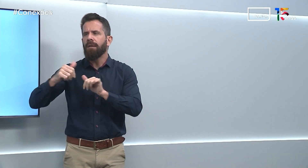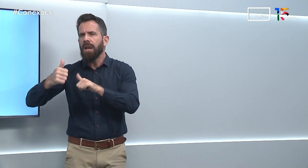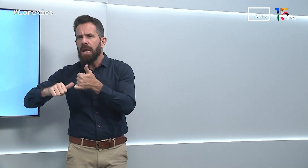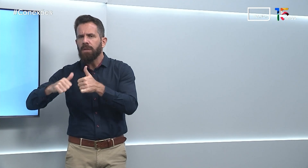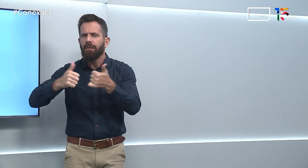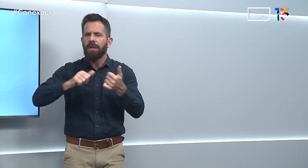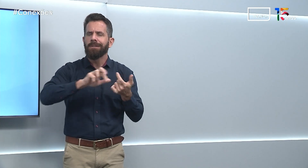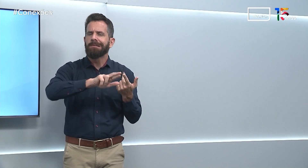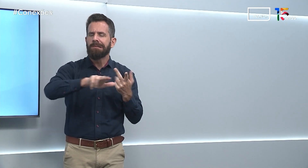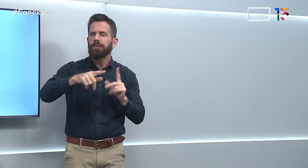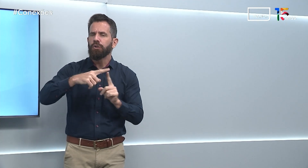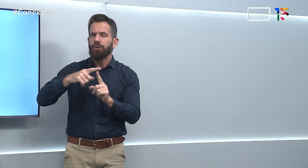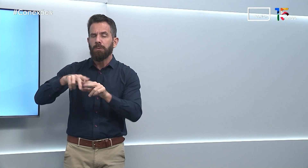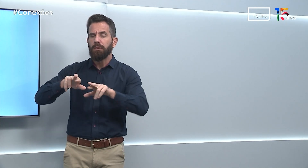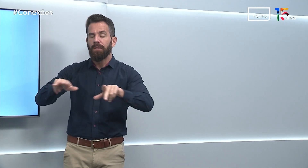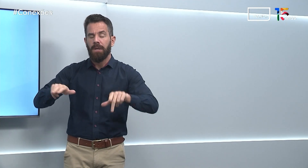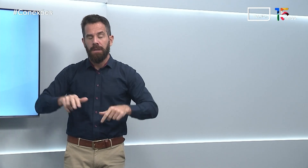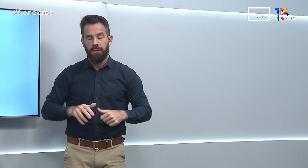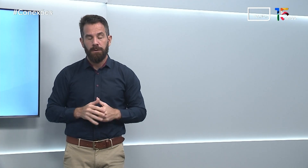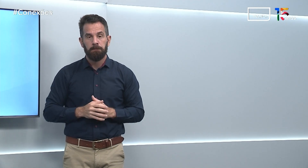avaliações.